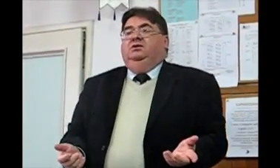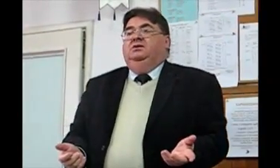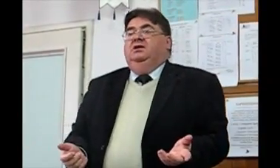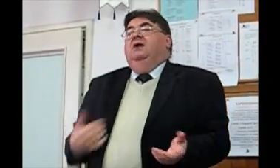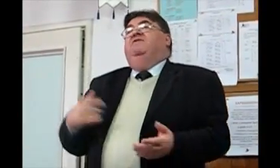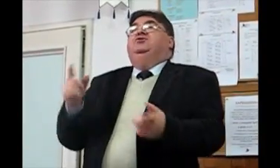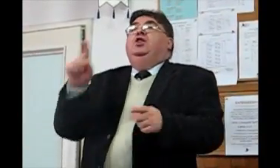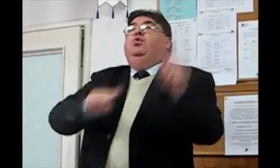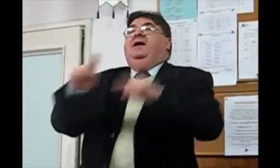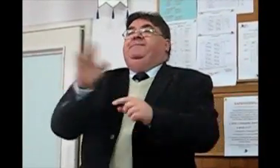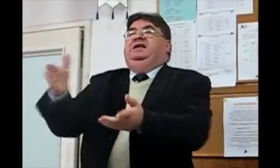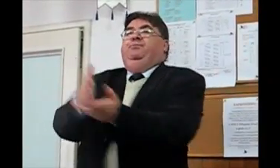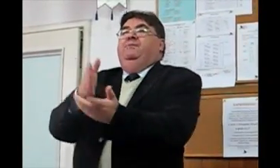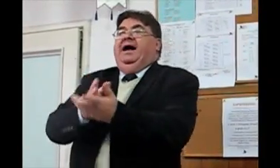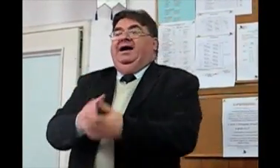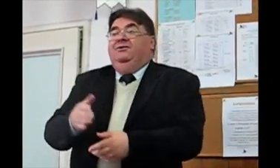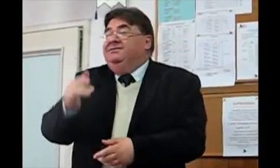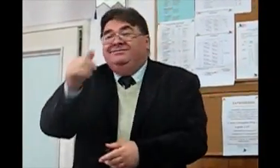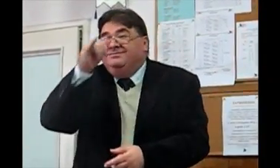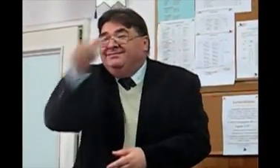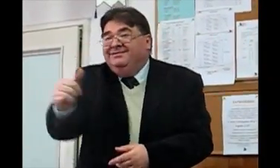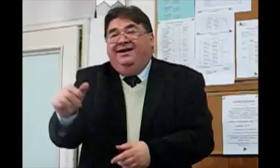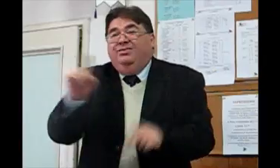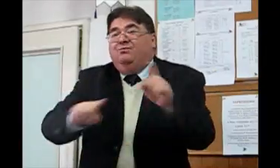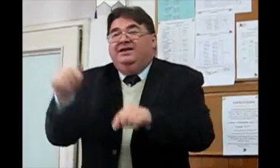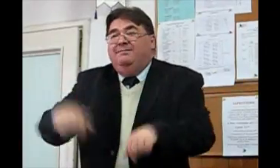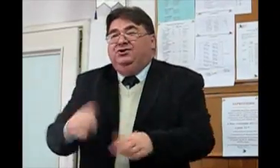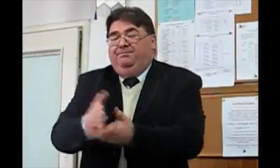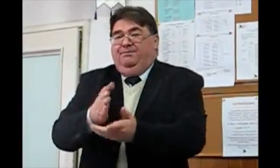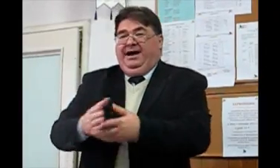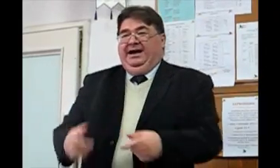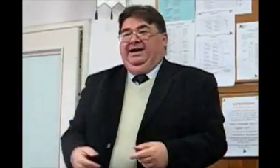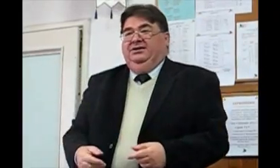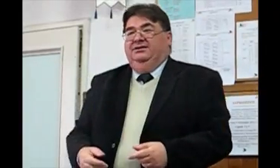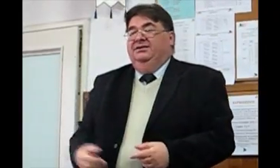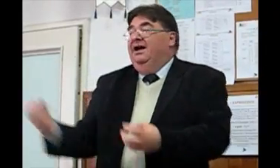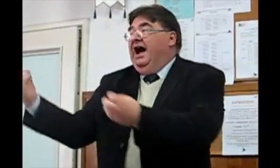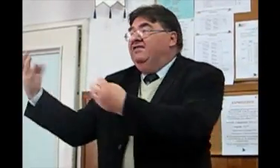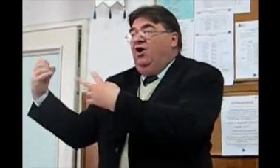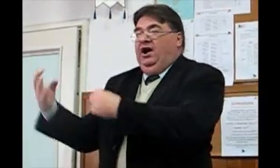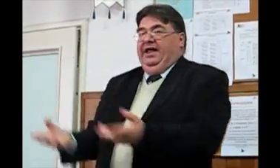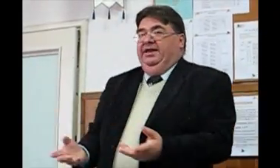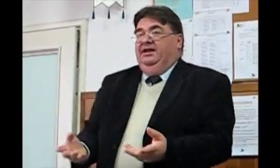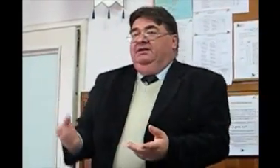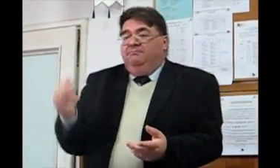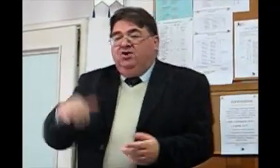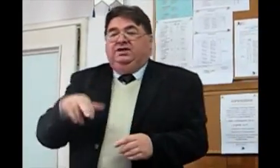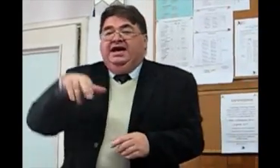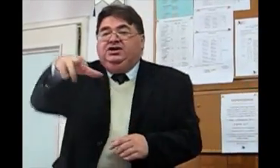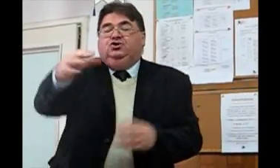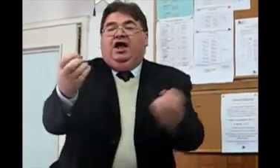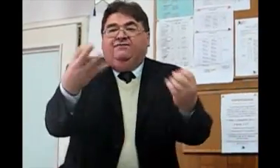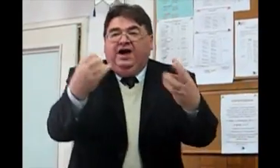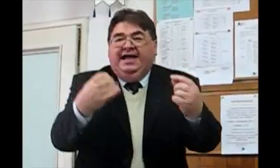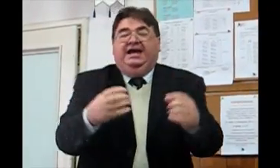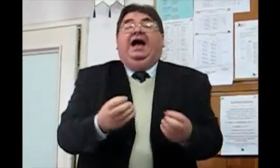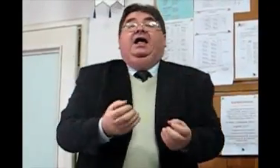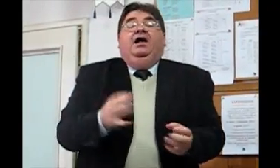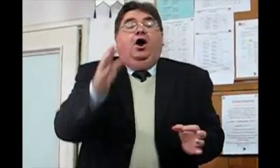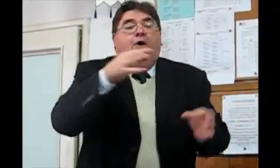Bo kumar takie pomaga. Kumar nie może pomagać. Adwokat. Można iść do adwokata.